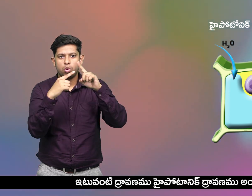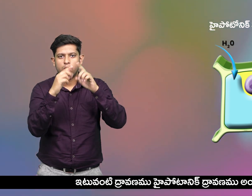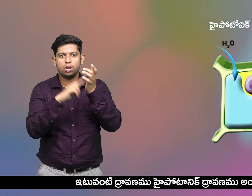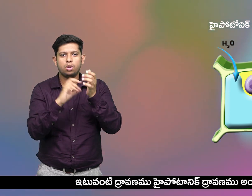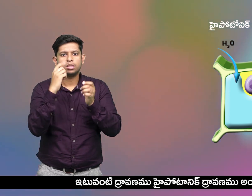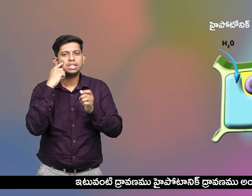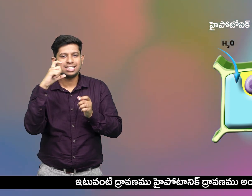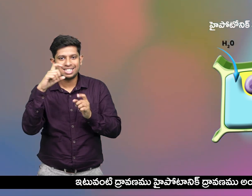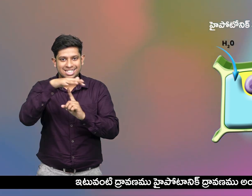హైపోటోనిక్ ద్రావణం అంటారు.